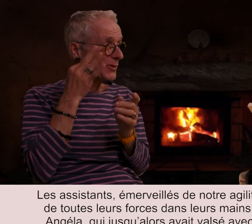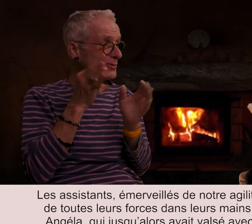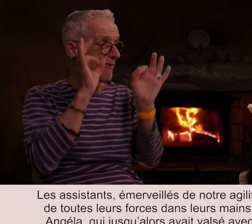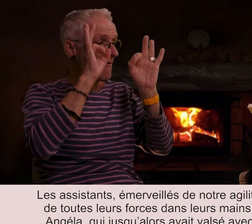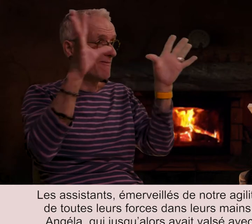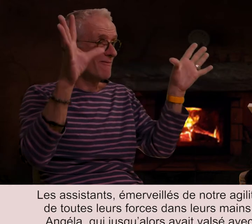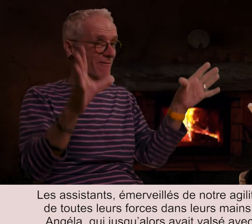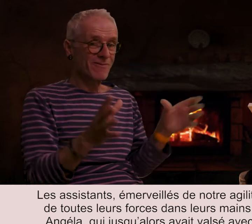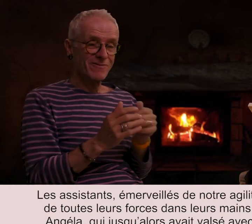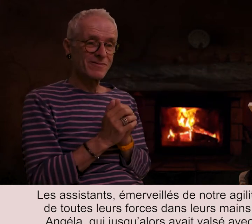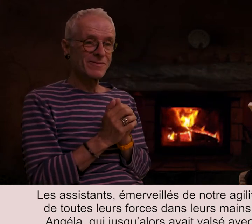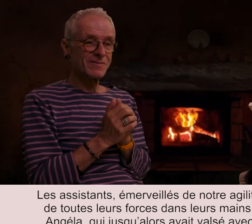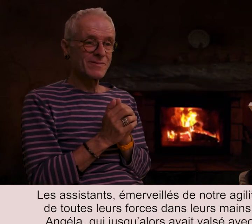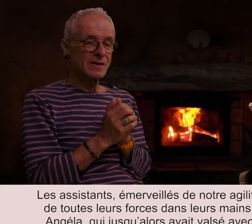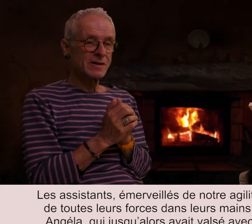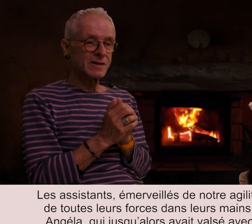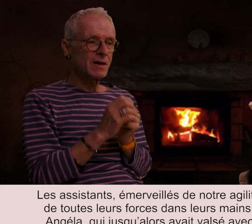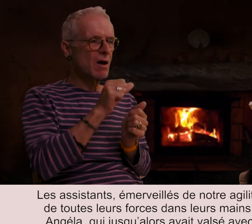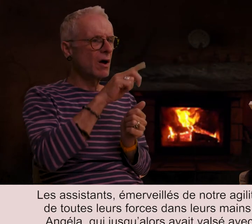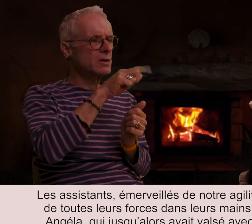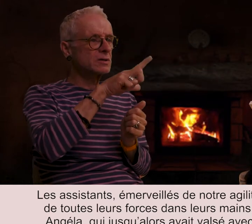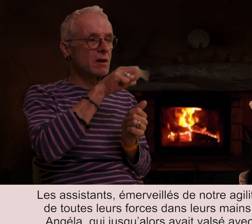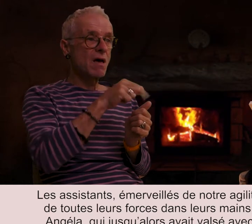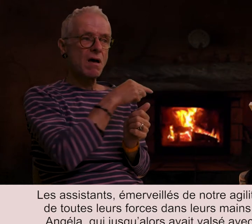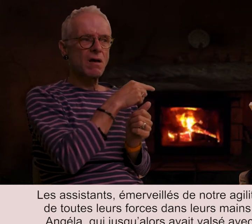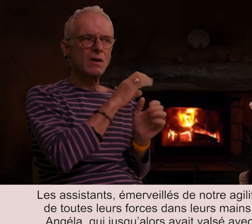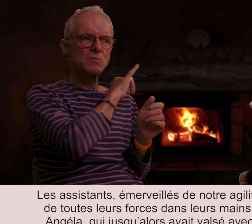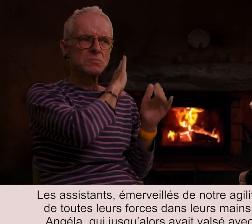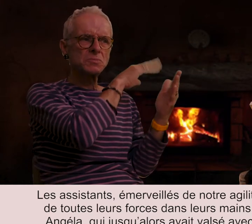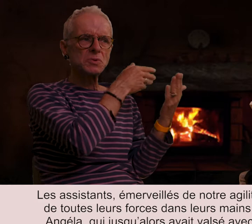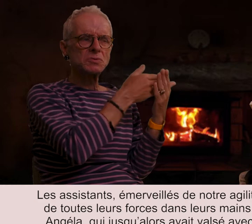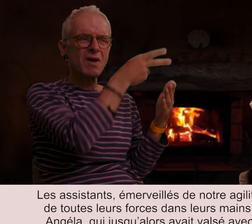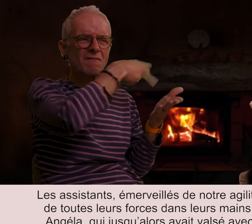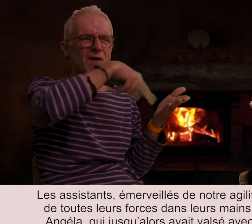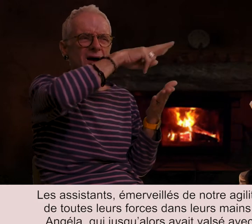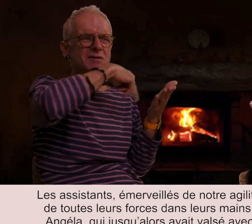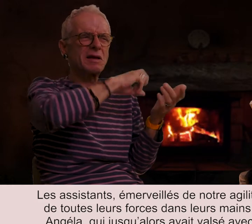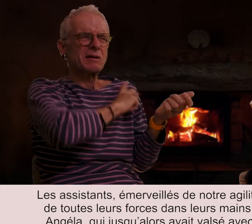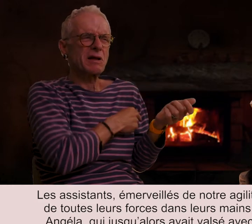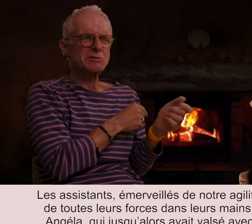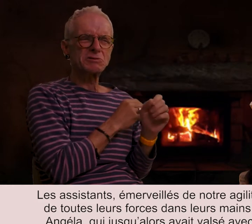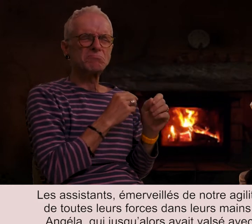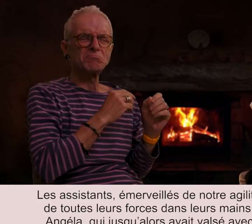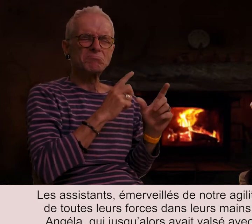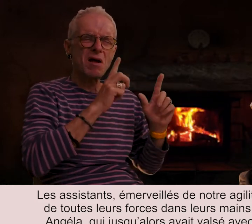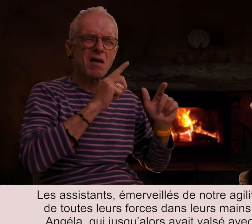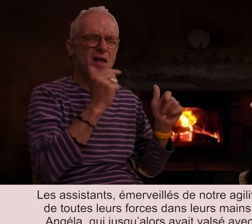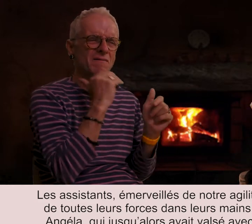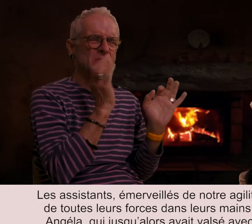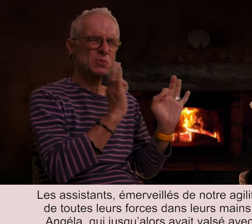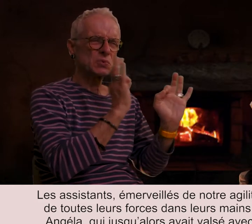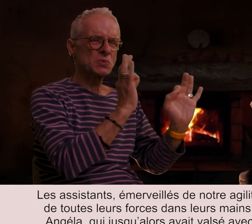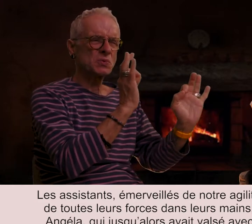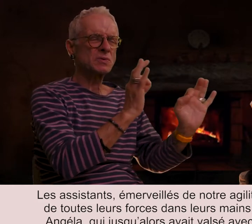rendaient aucun son Angela qui jusqu'alors avait valsé avec une énergie et une justesse surprenantes